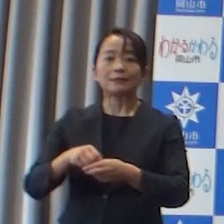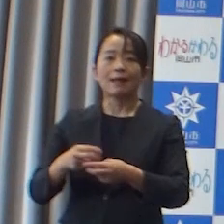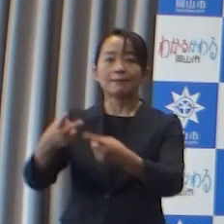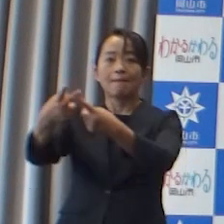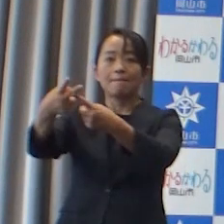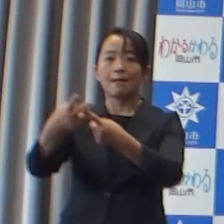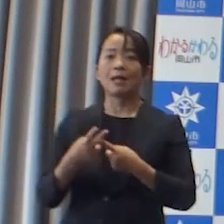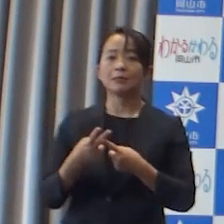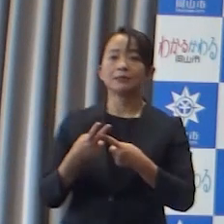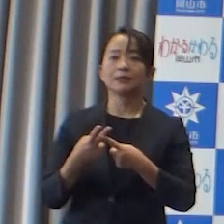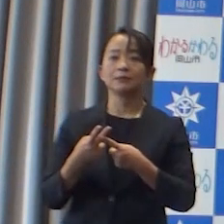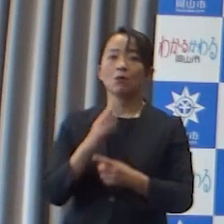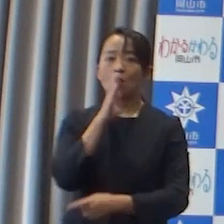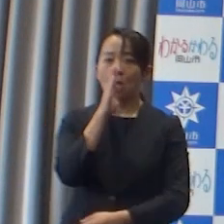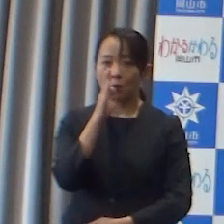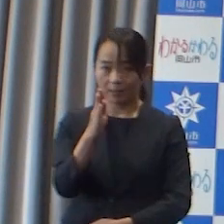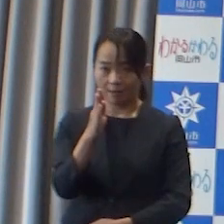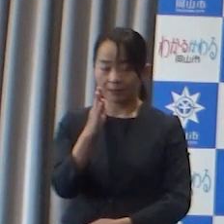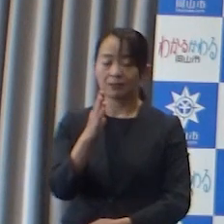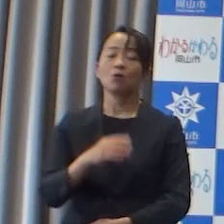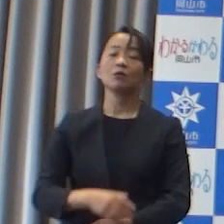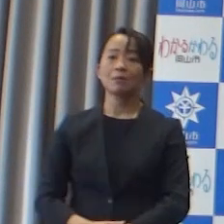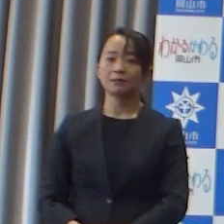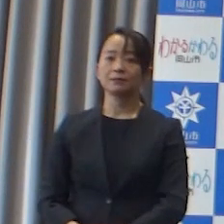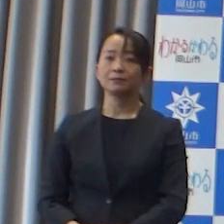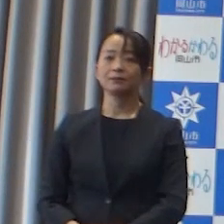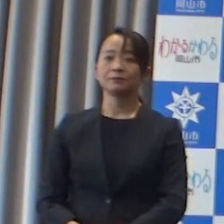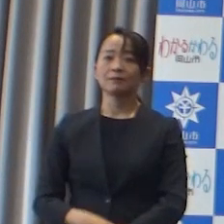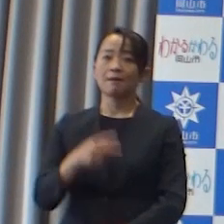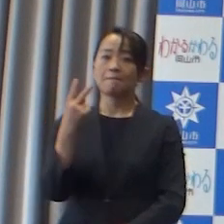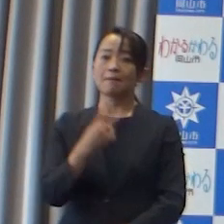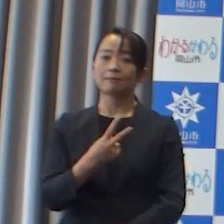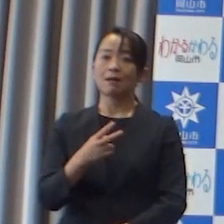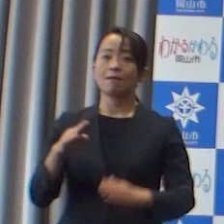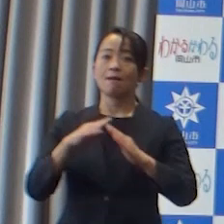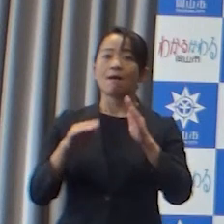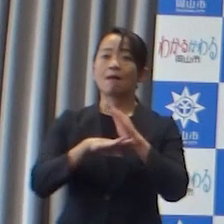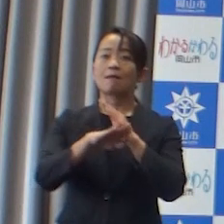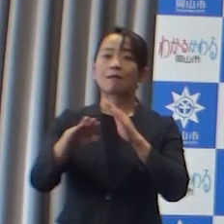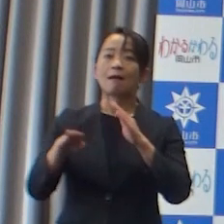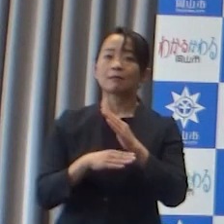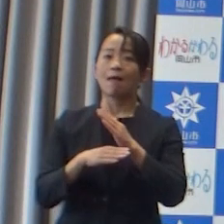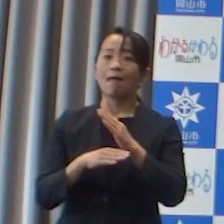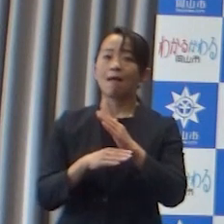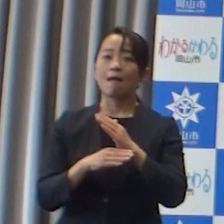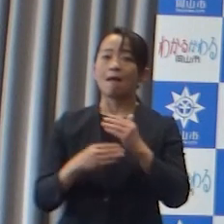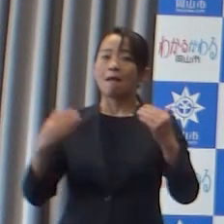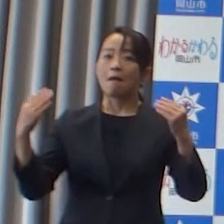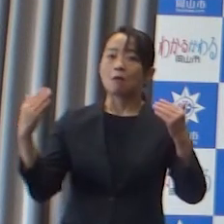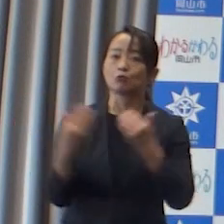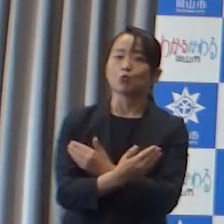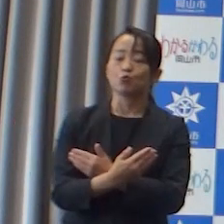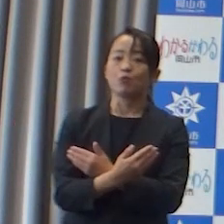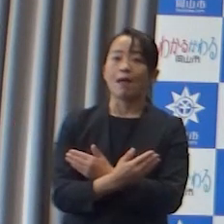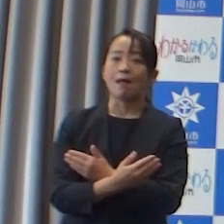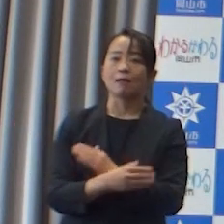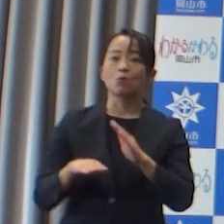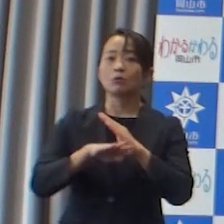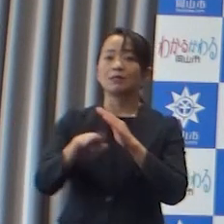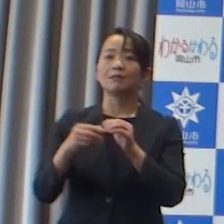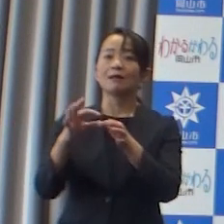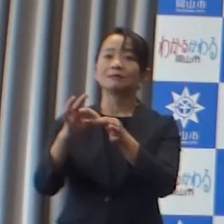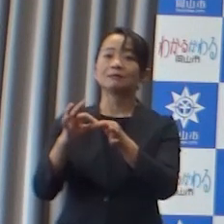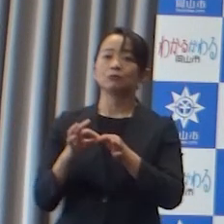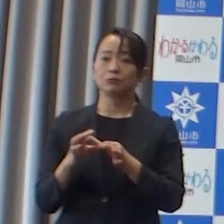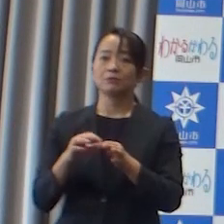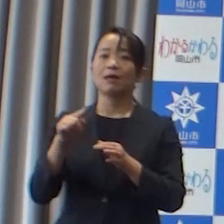いただくようお願いしております。また家計急変世帯については世帯からの申